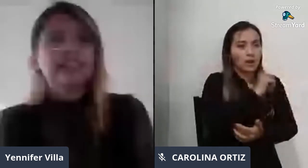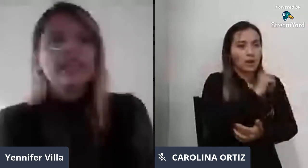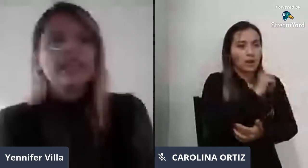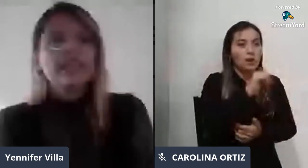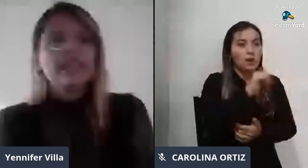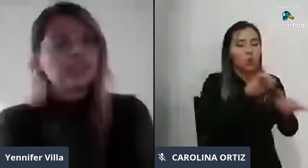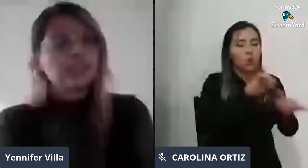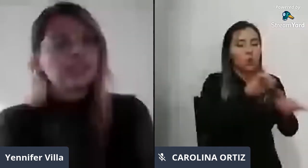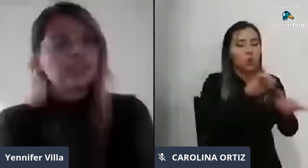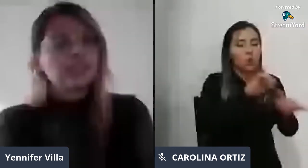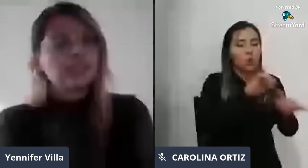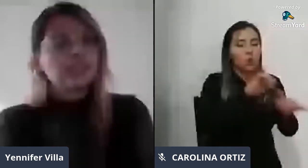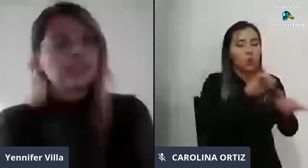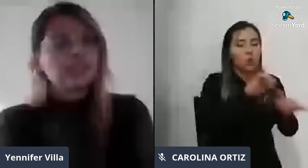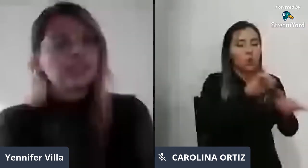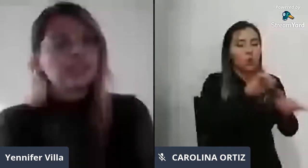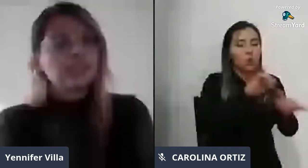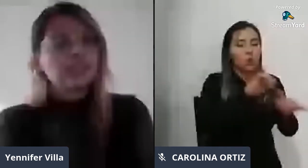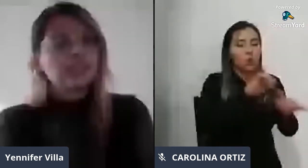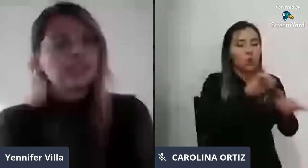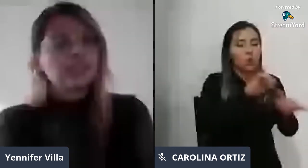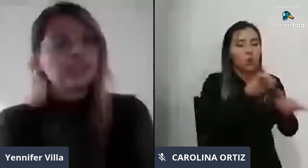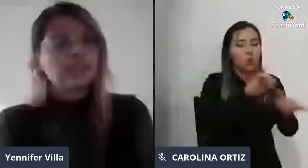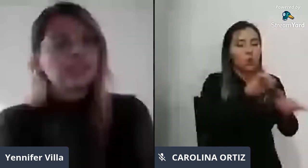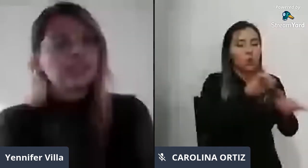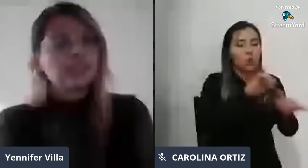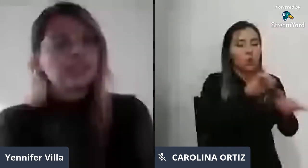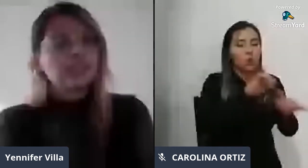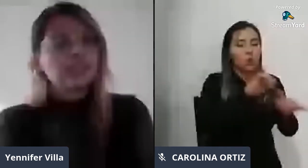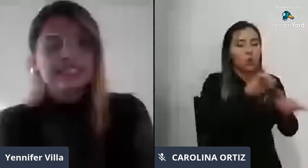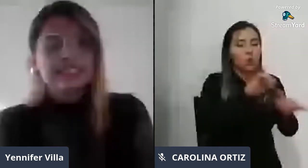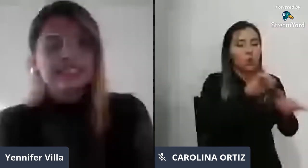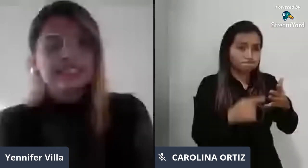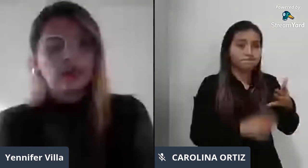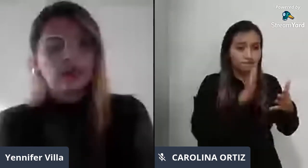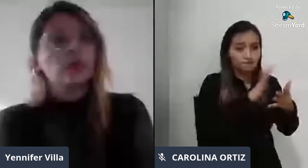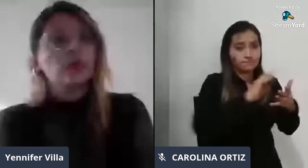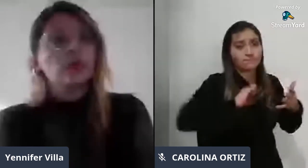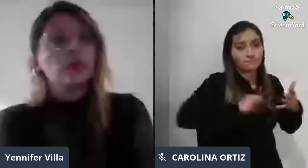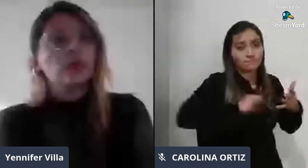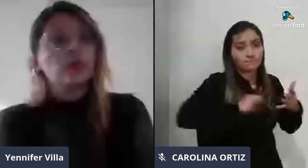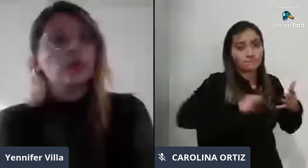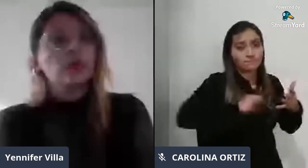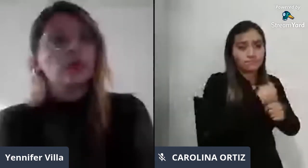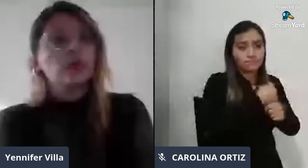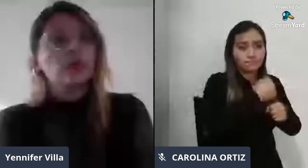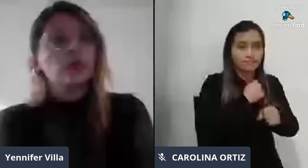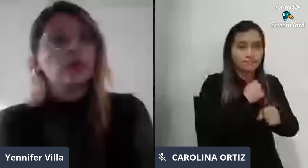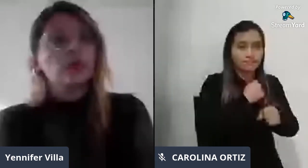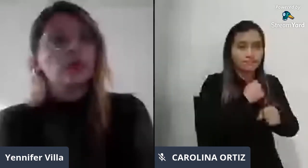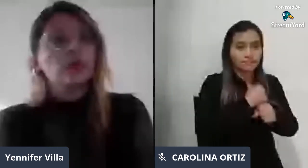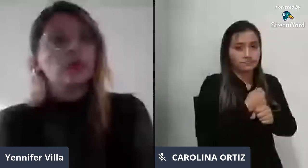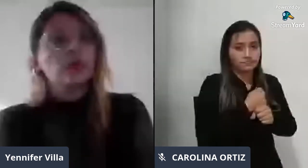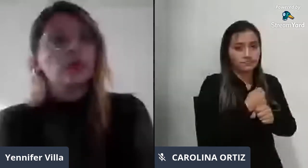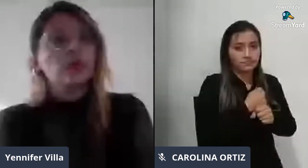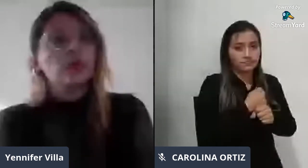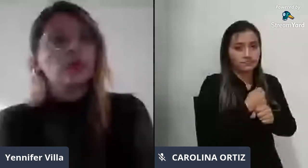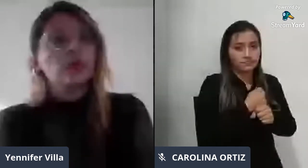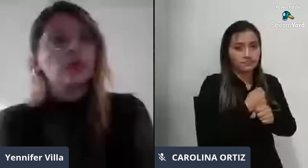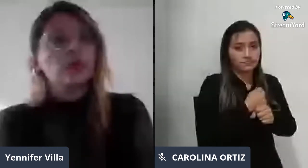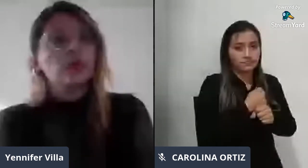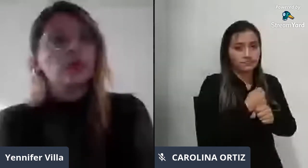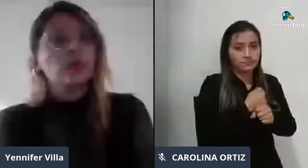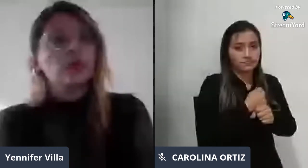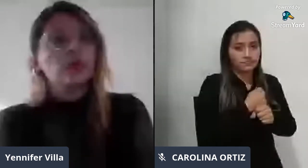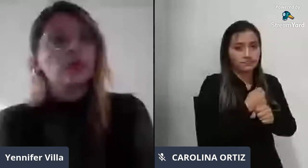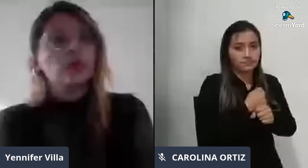vista que estamos reivindicando derechos laborales en ese trabajo, que como lo decía Maranta, debería ser una opción y no solamente